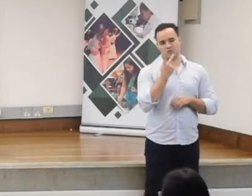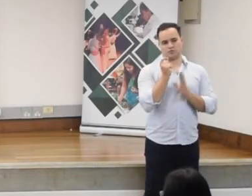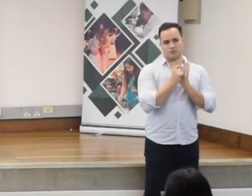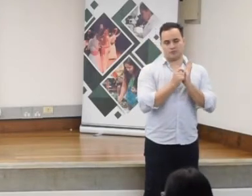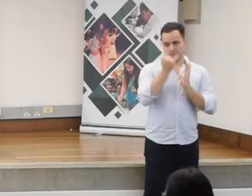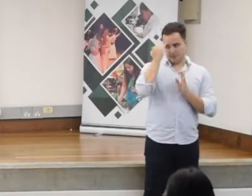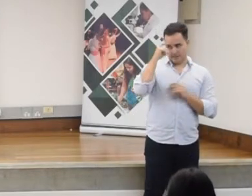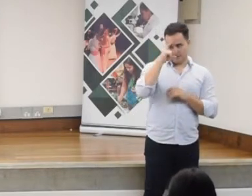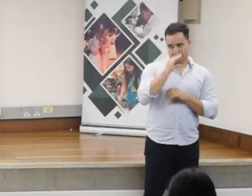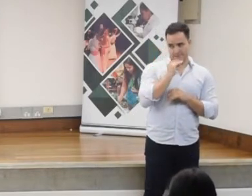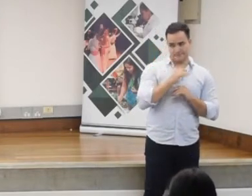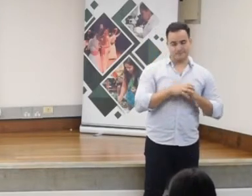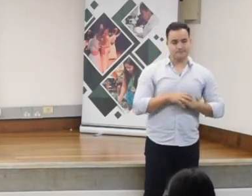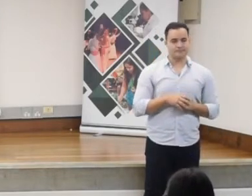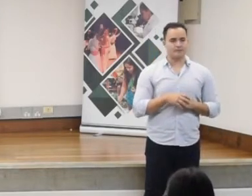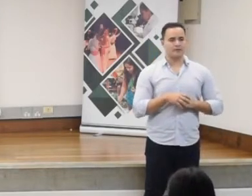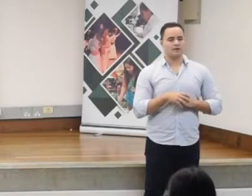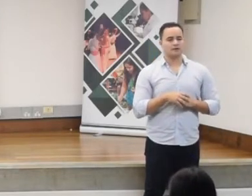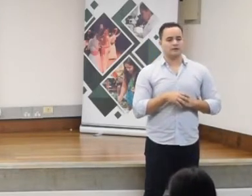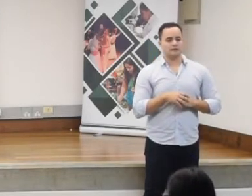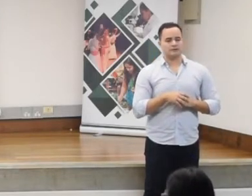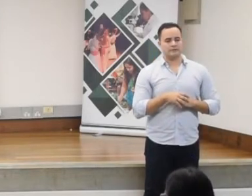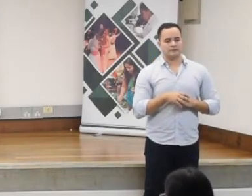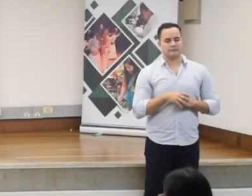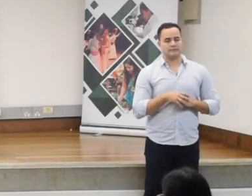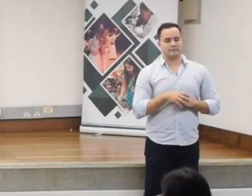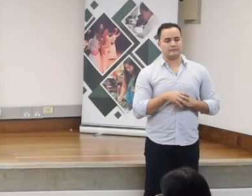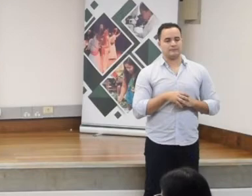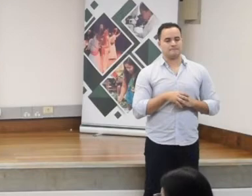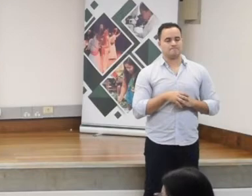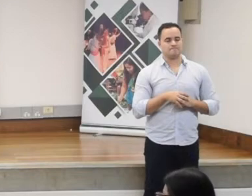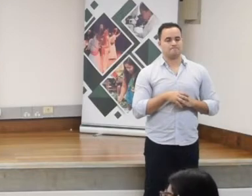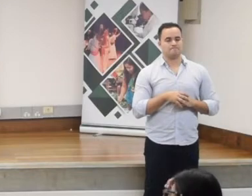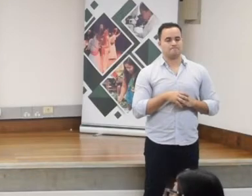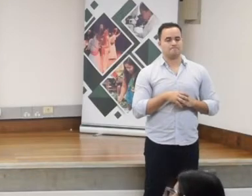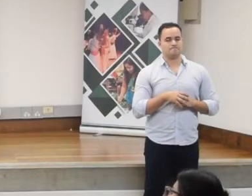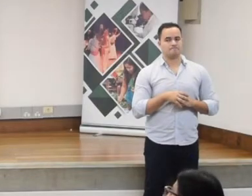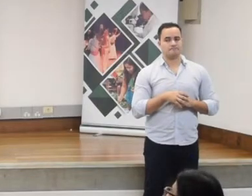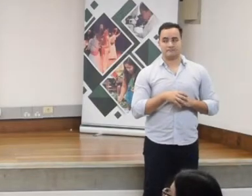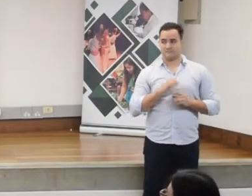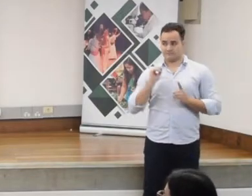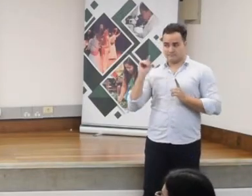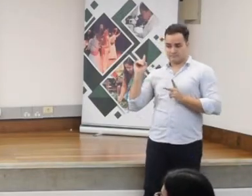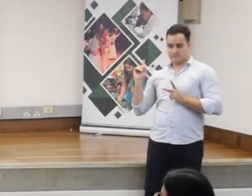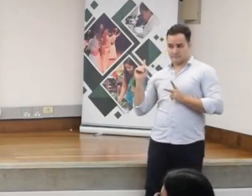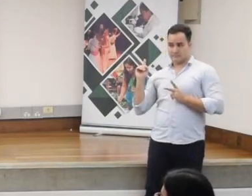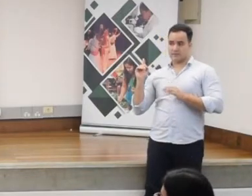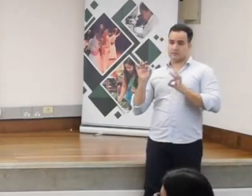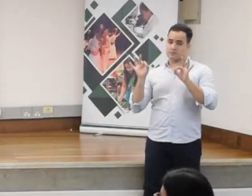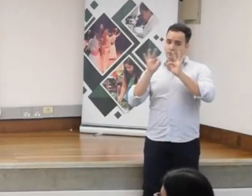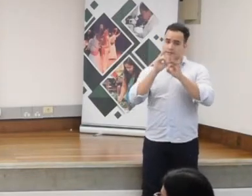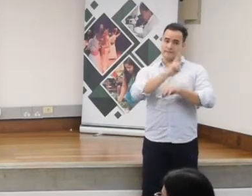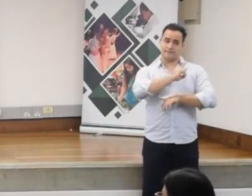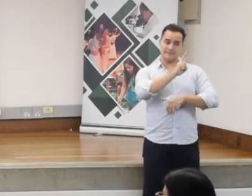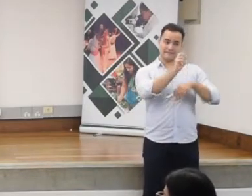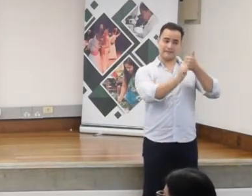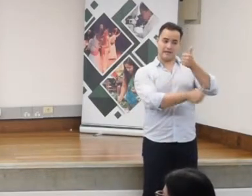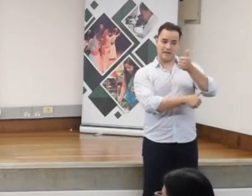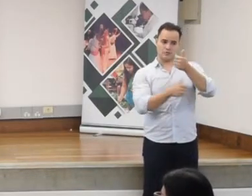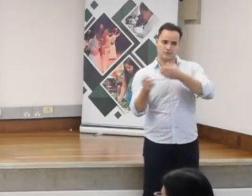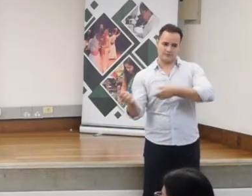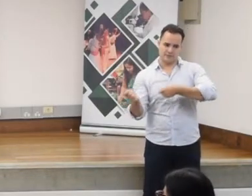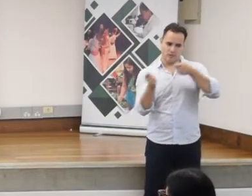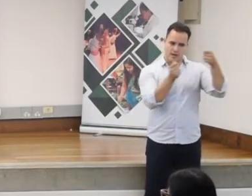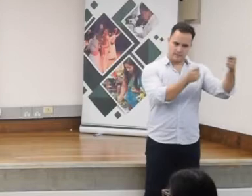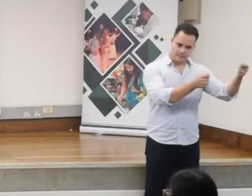observaciones. La una era que muy importante llevar esto al comité de vicedecanos